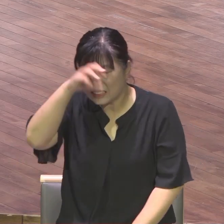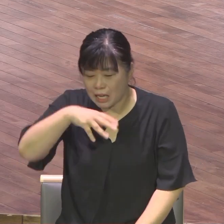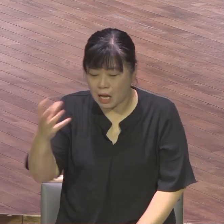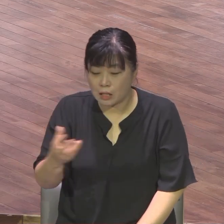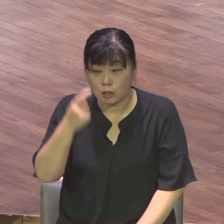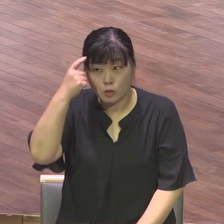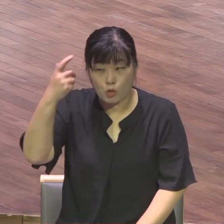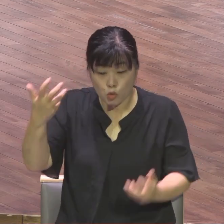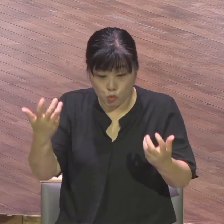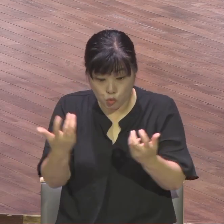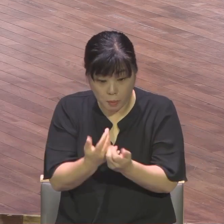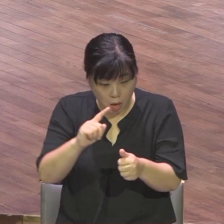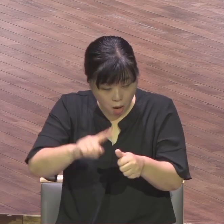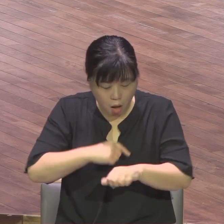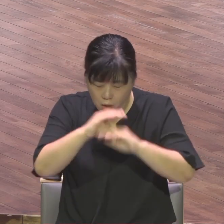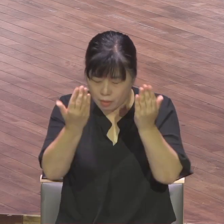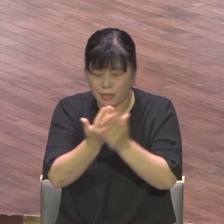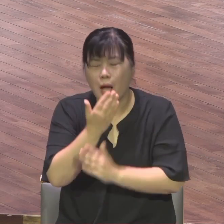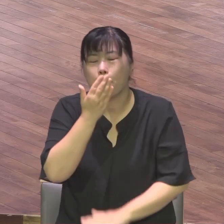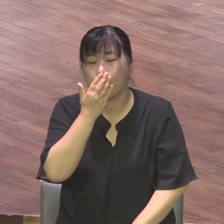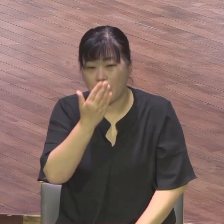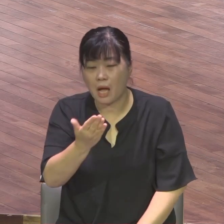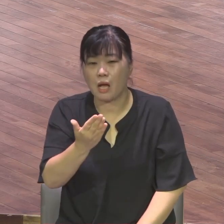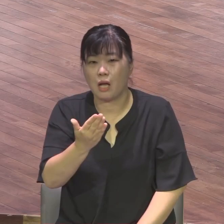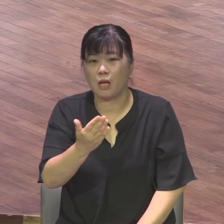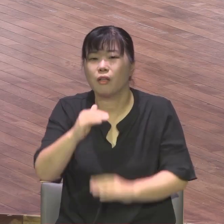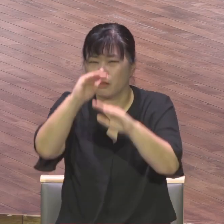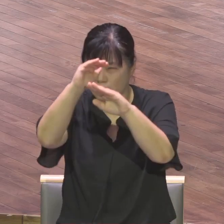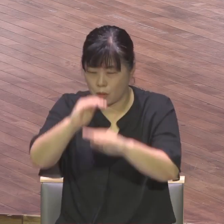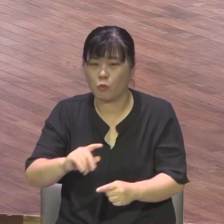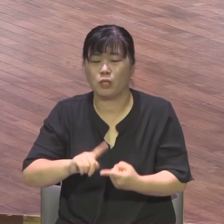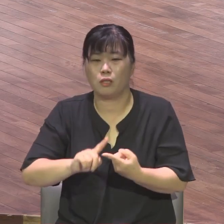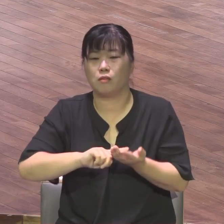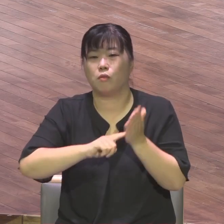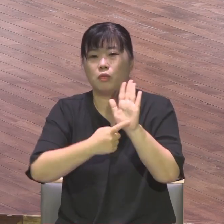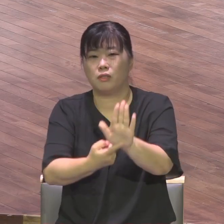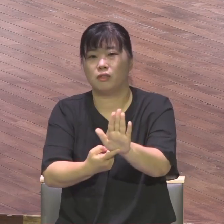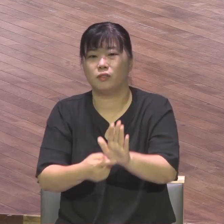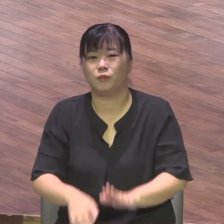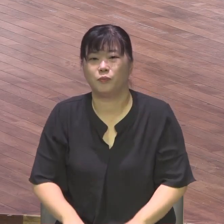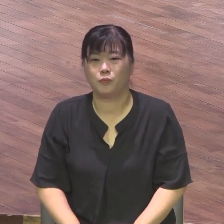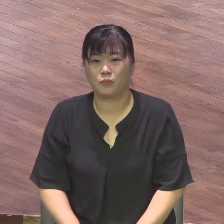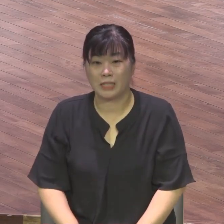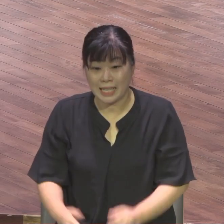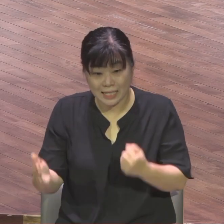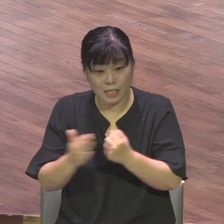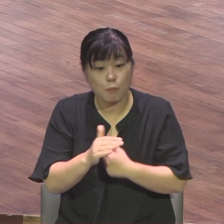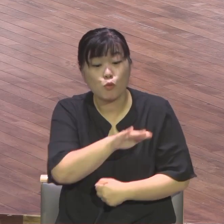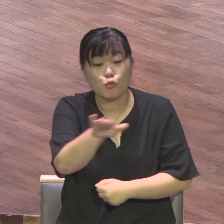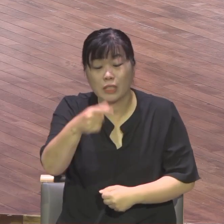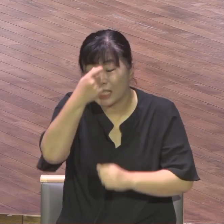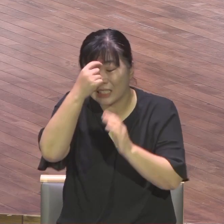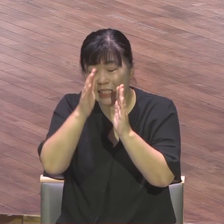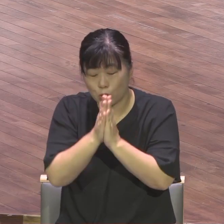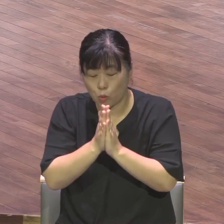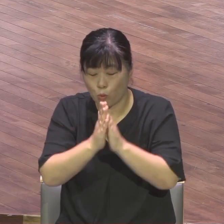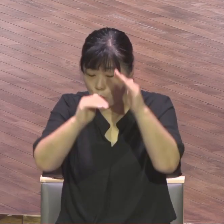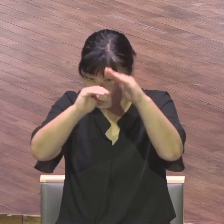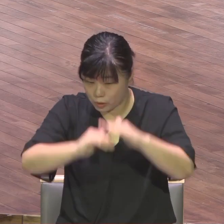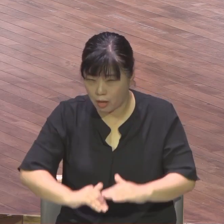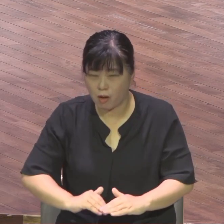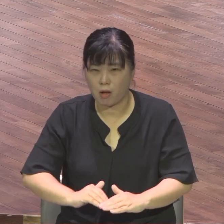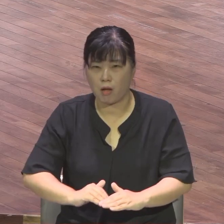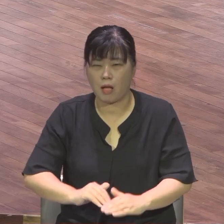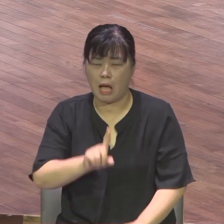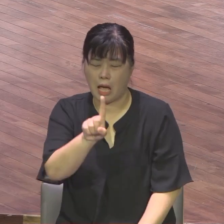충만 주옵소서. 성령 충만하면 다 끝나는 거예요. 성령 충만 뭐요? 그리스도 충만, 말씀 충만, 기도 충만,